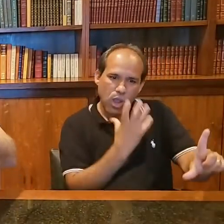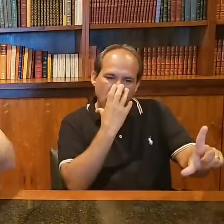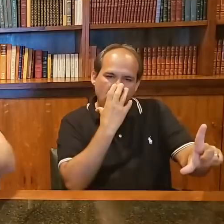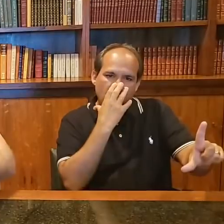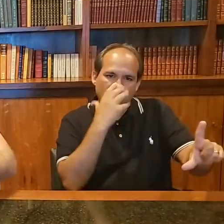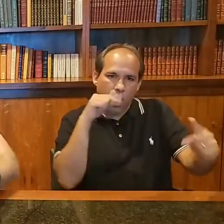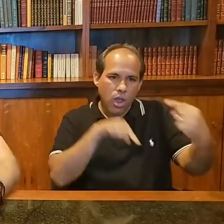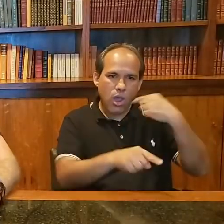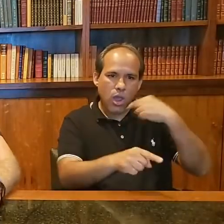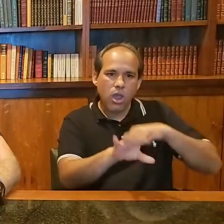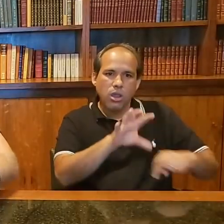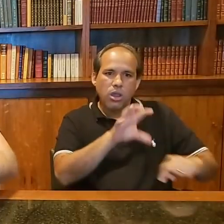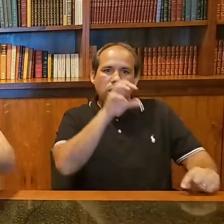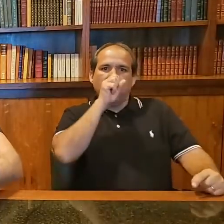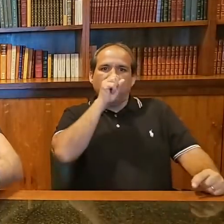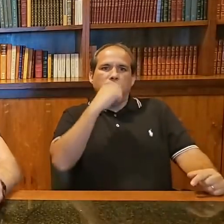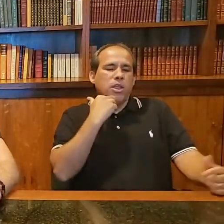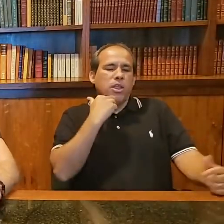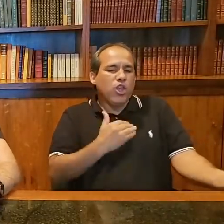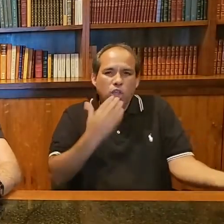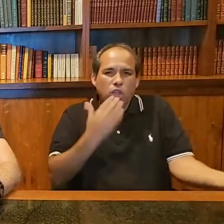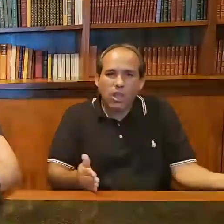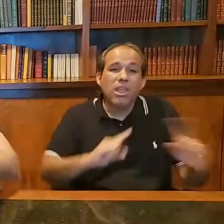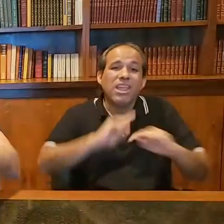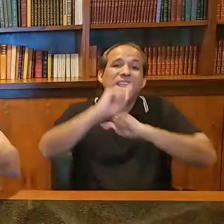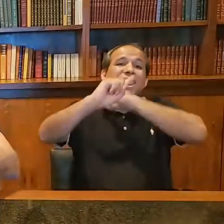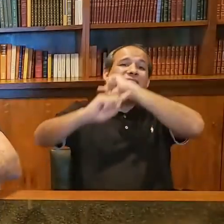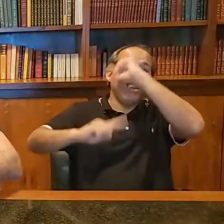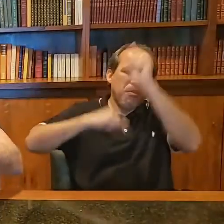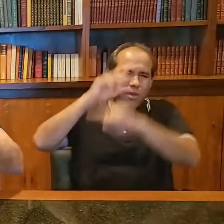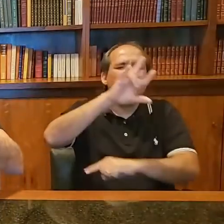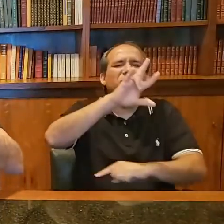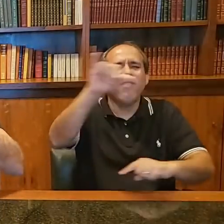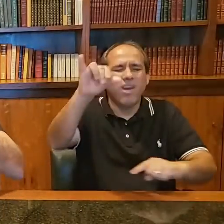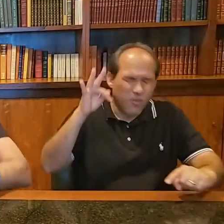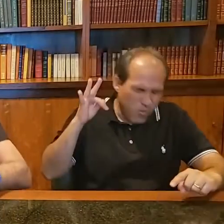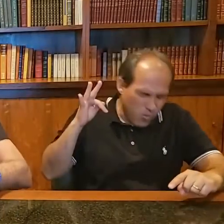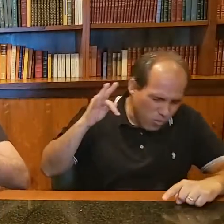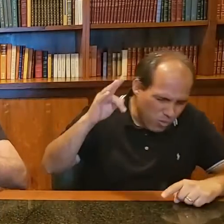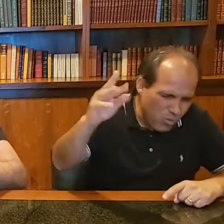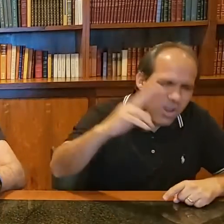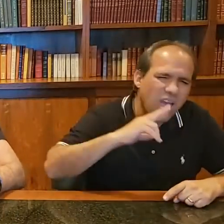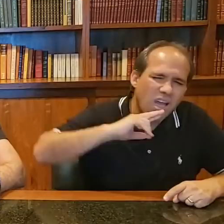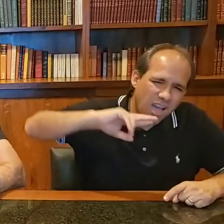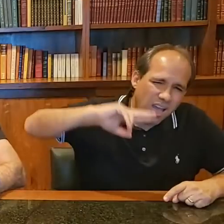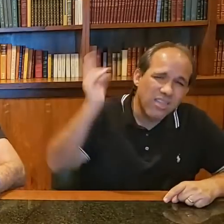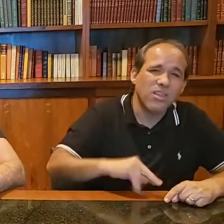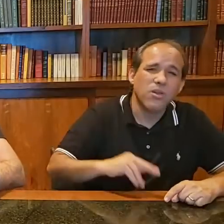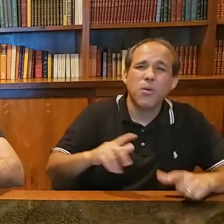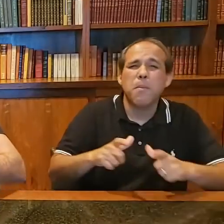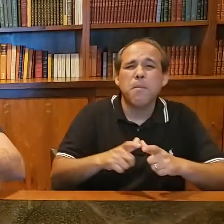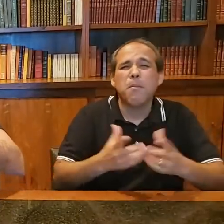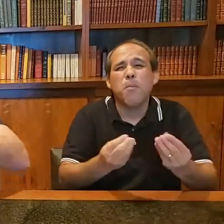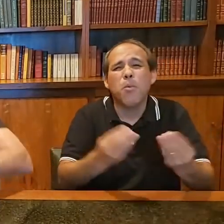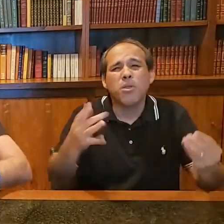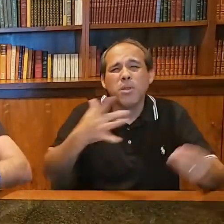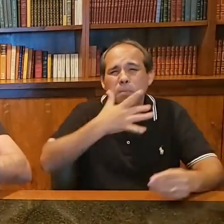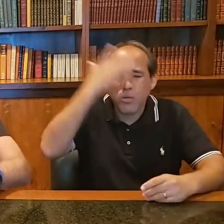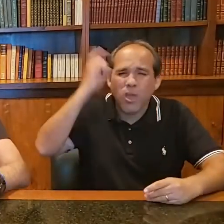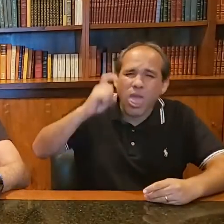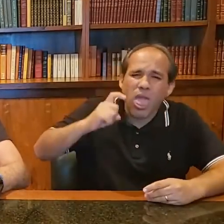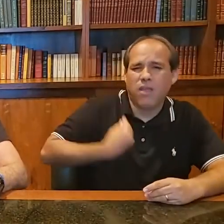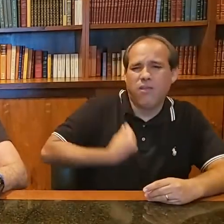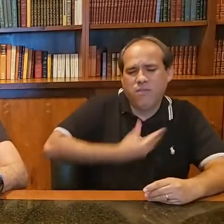Agora, mais cedo ou mais tarde, isso virá à tona. Vocês verão que milhares de pessoas poderiam estar entre